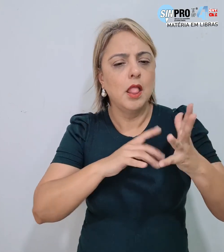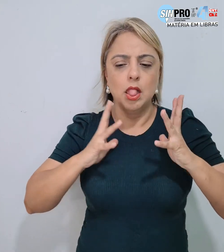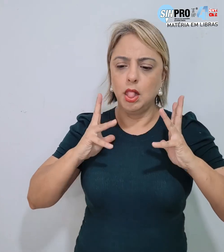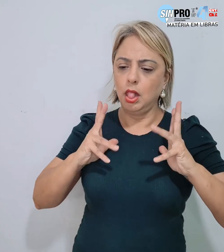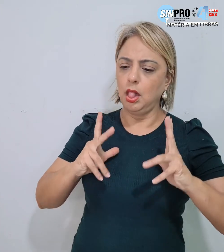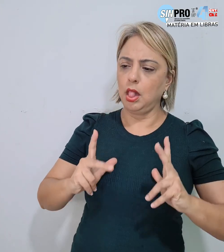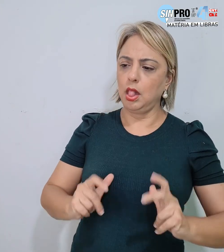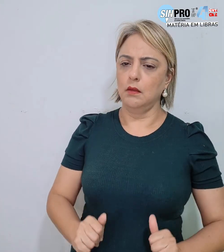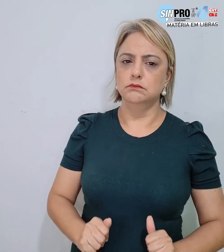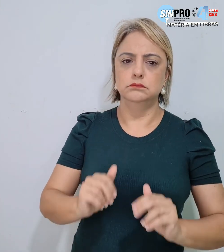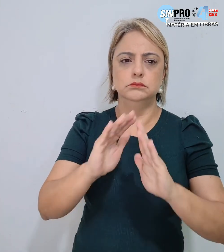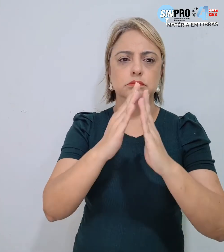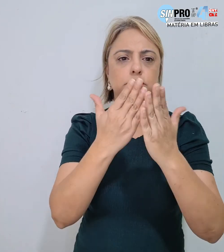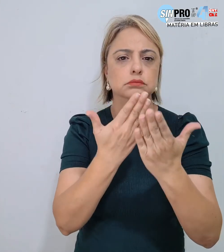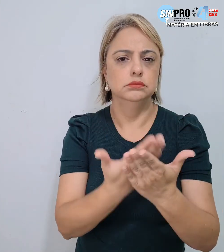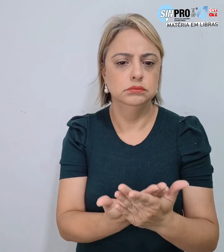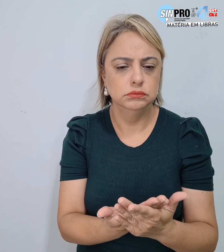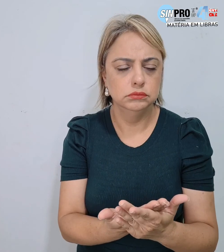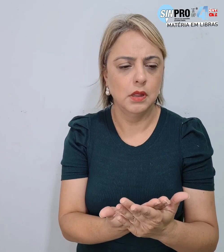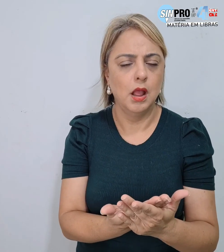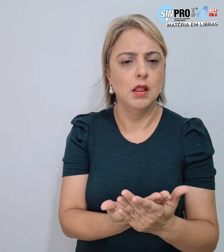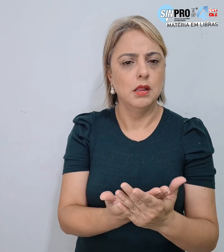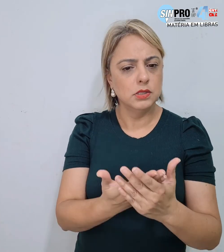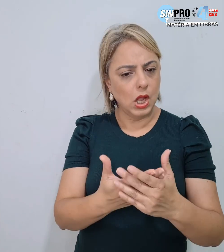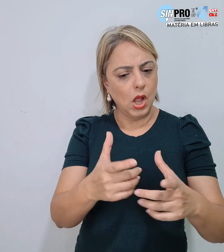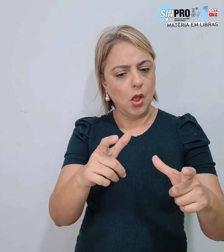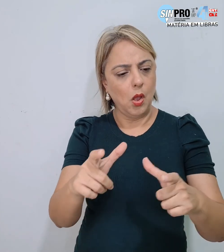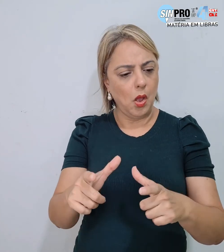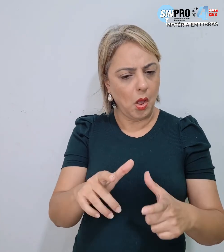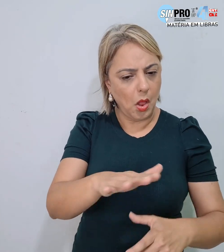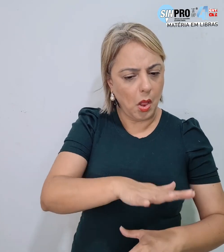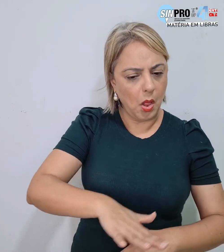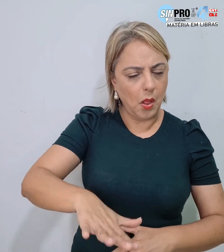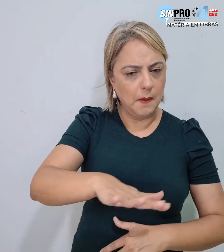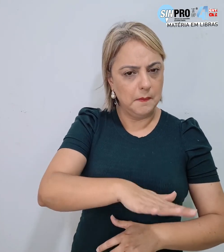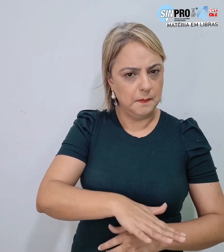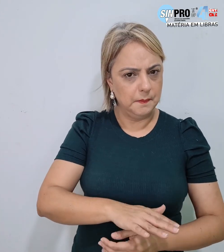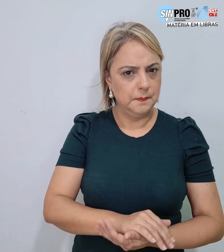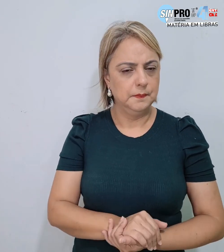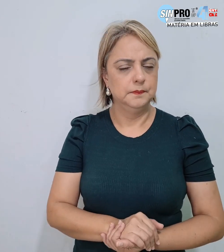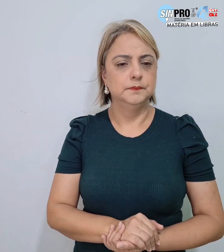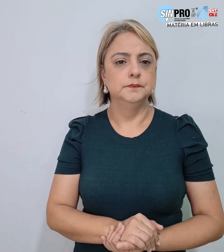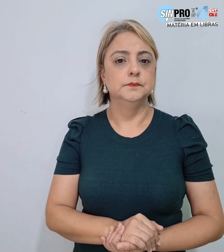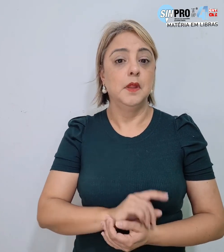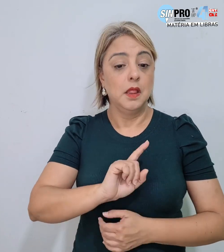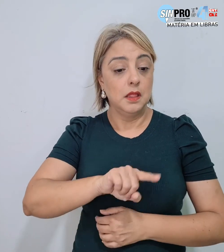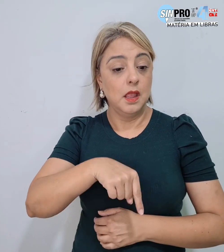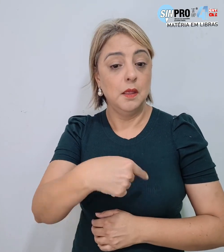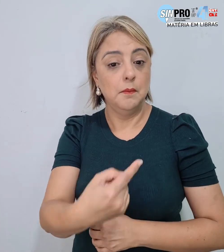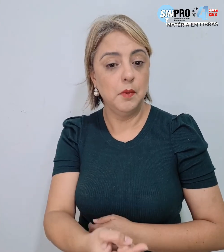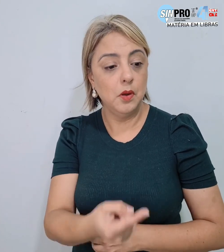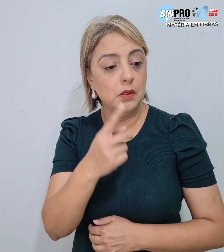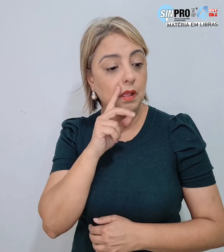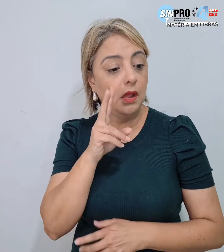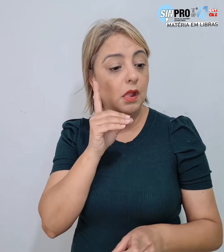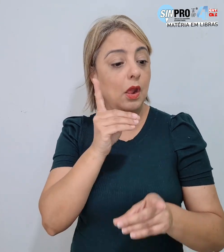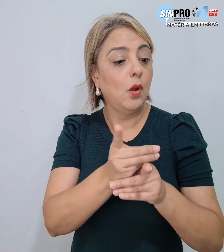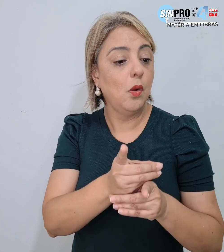desinfecção uma das unidades escolares e após a constatação